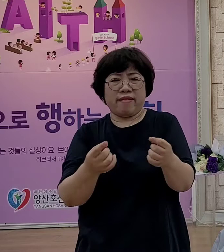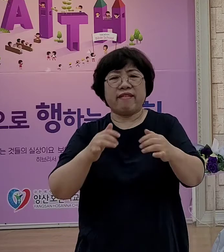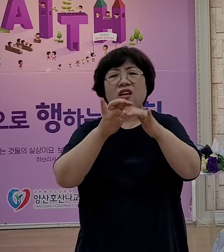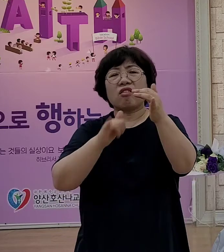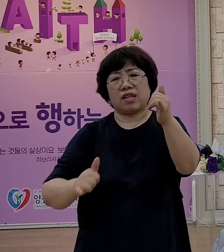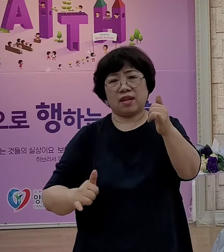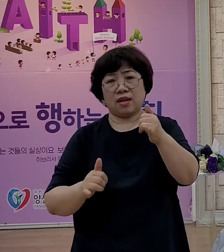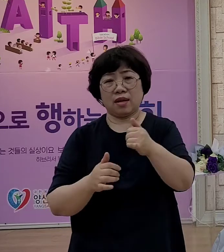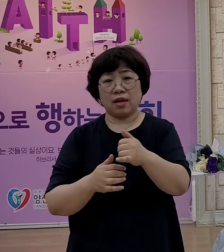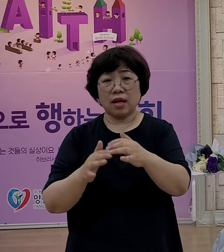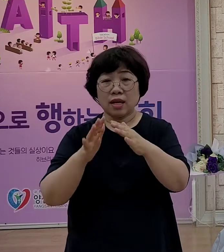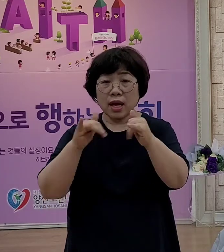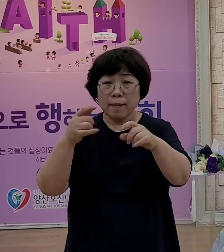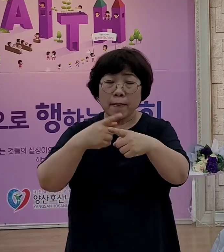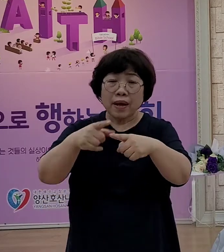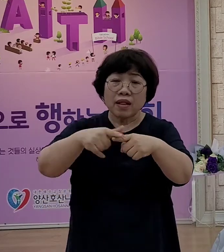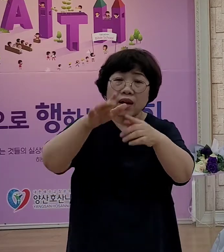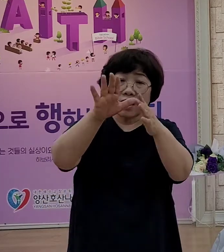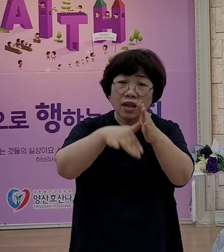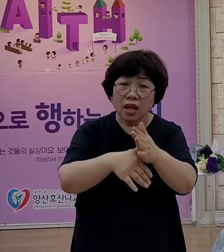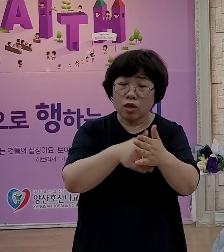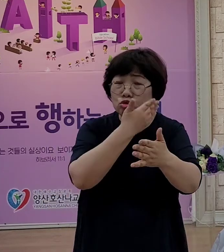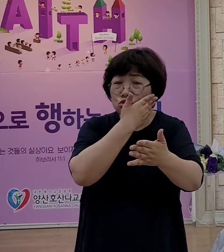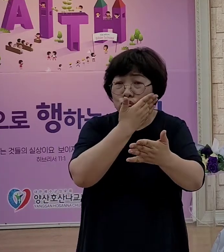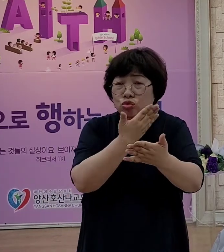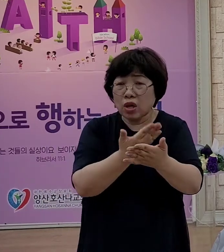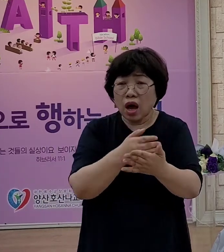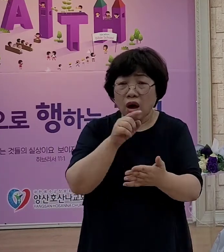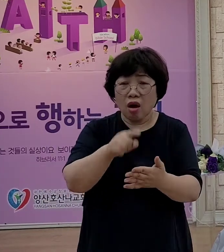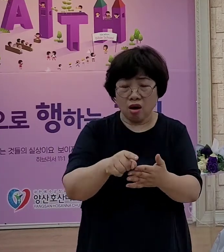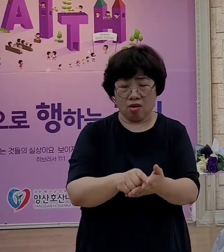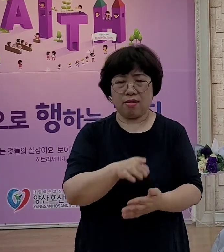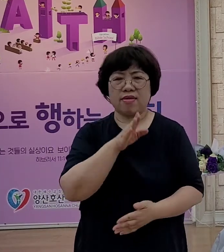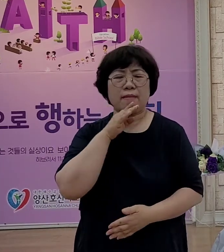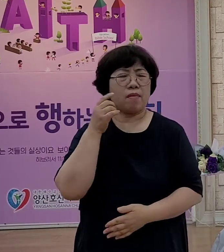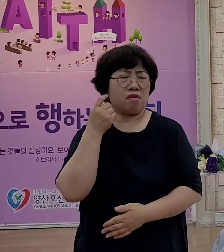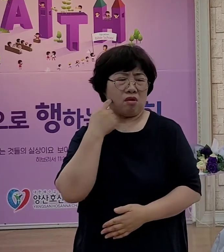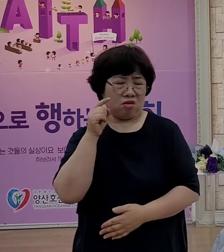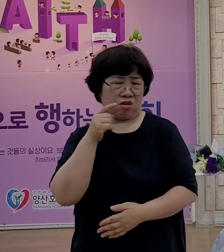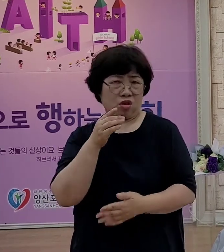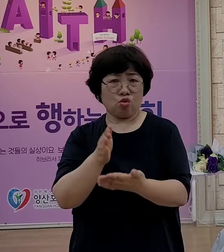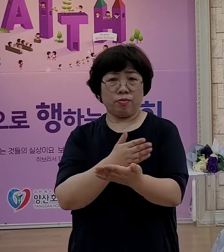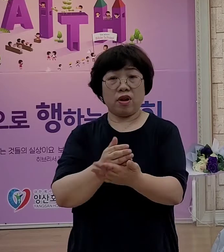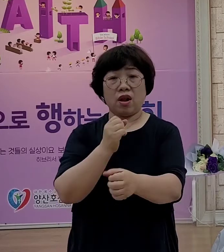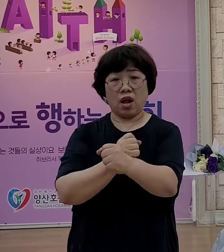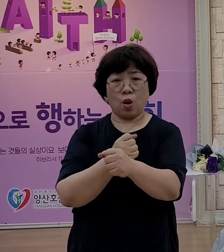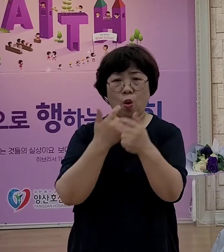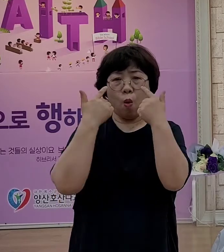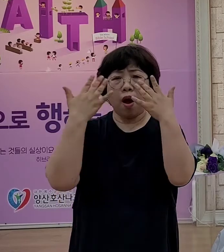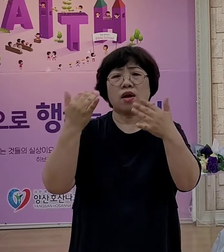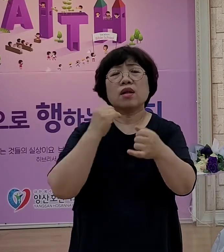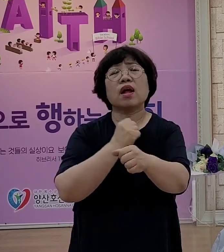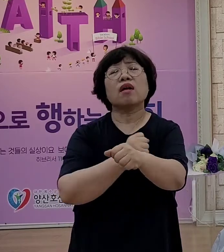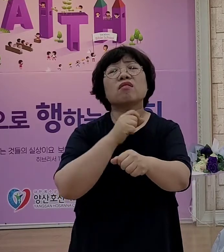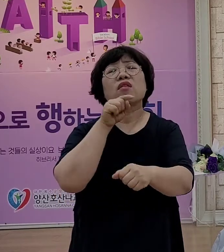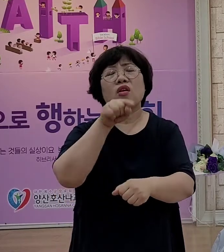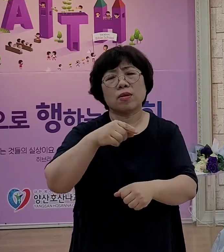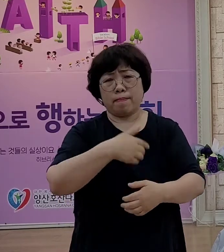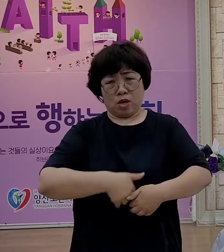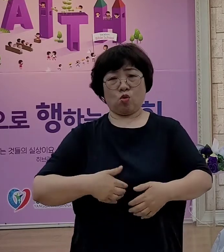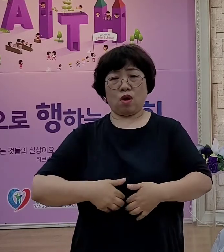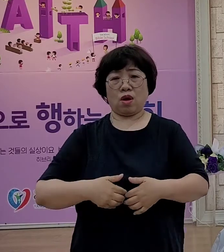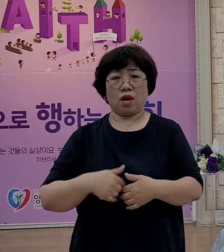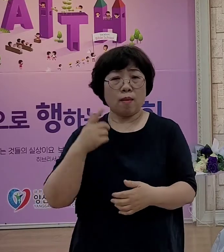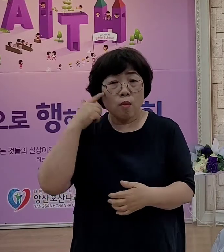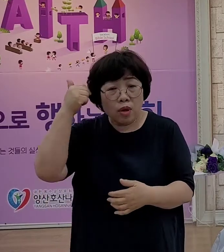정말 그 한 사람을 판단하는 데 있어서 중요한 일이라고 생각된다면 목사님 이게 맞습니까? 이렇게 하셨습니까? 이